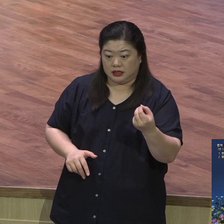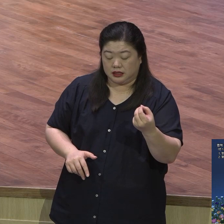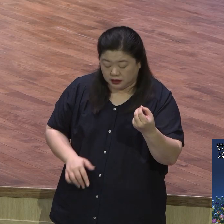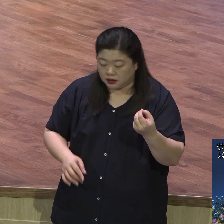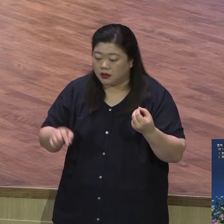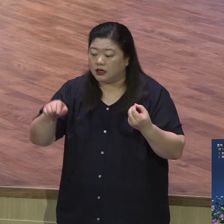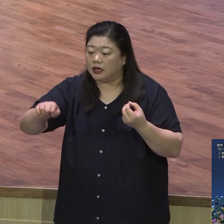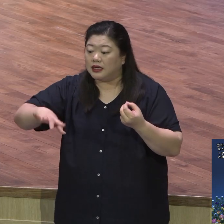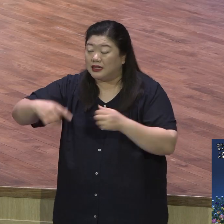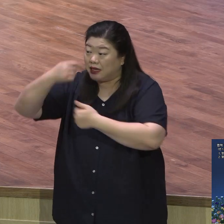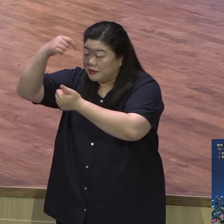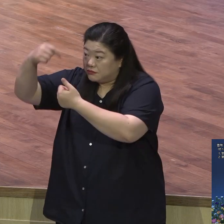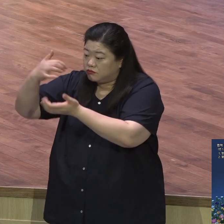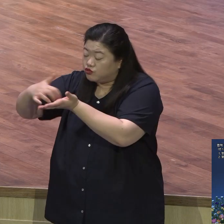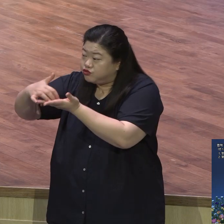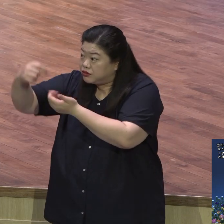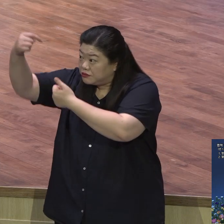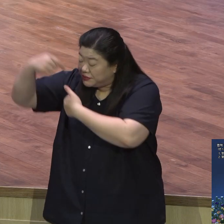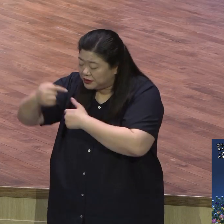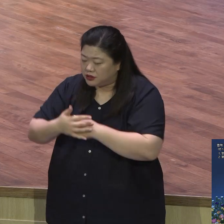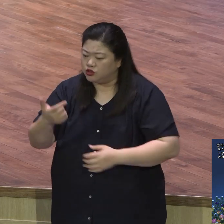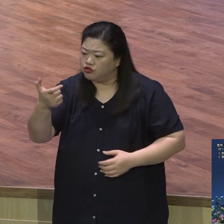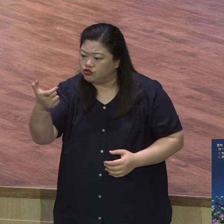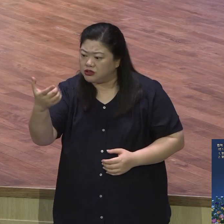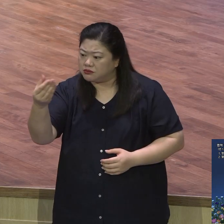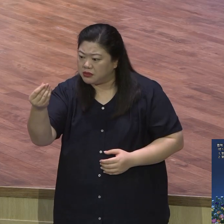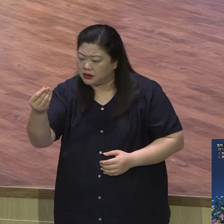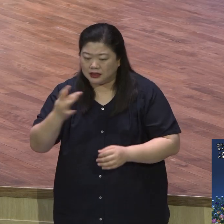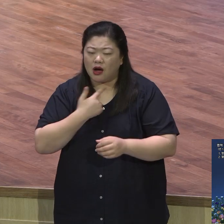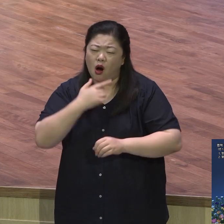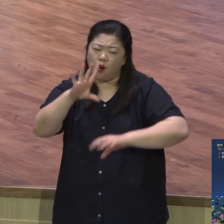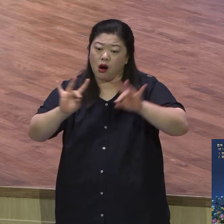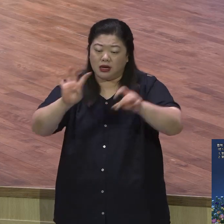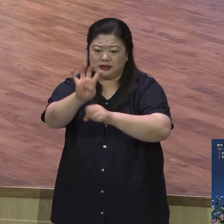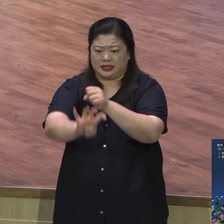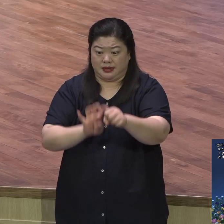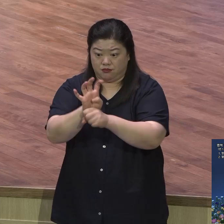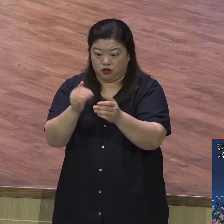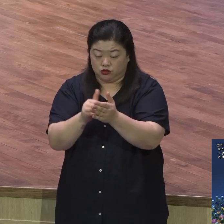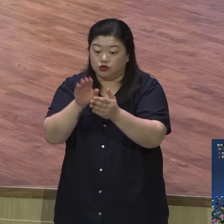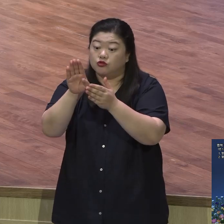1730명 차이가 없어요 40년 지났는데 남자